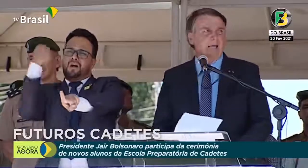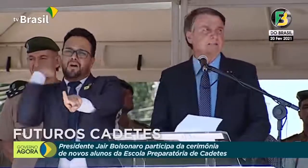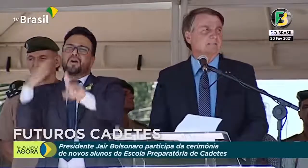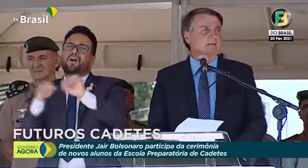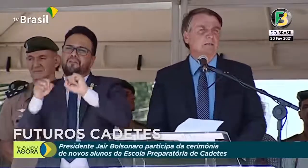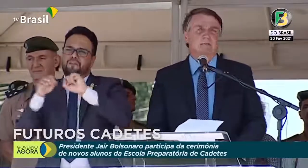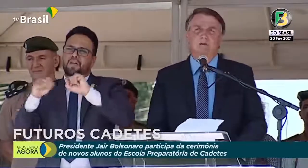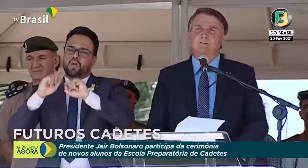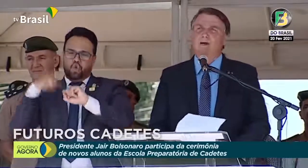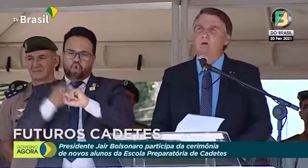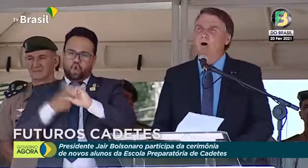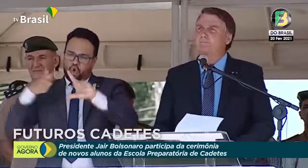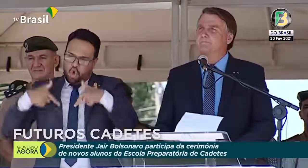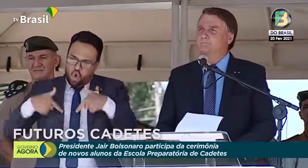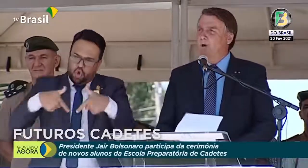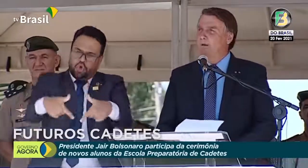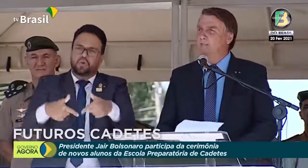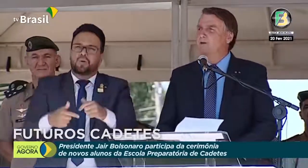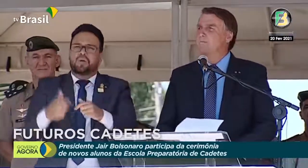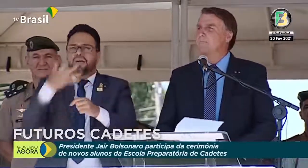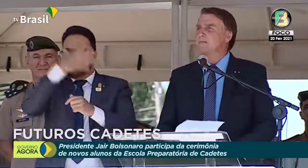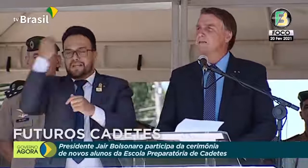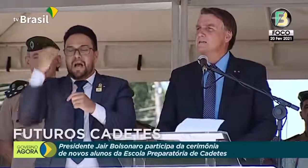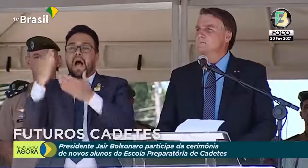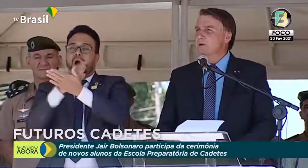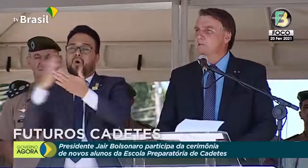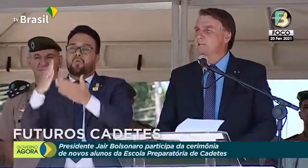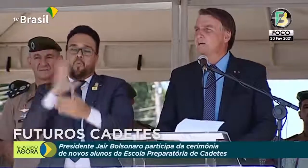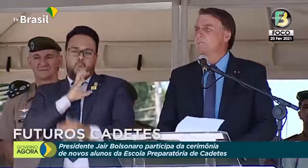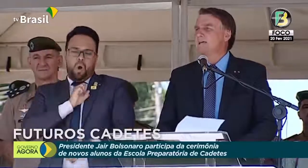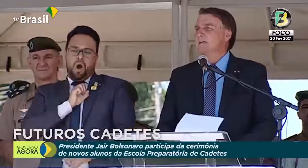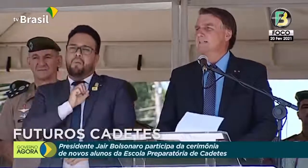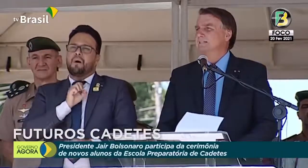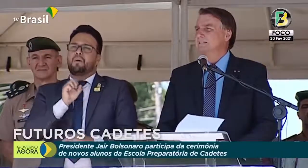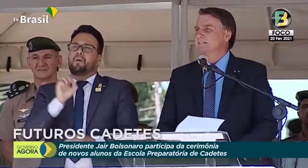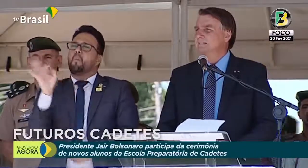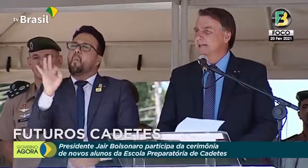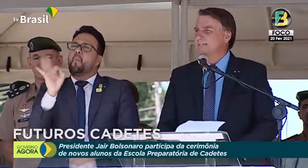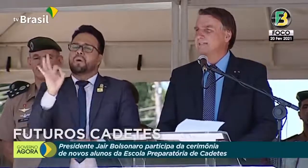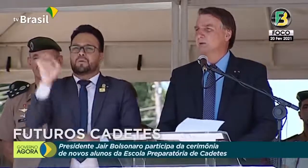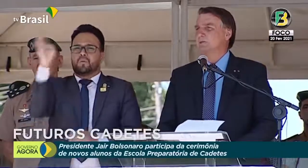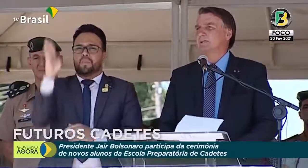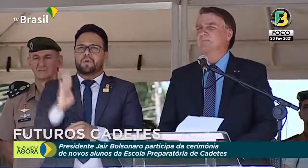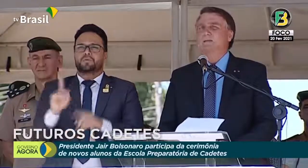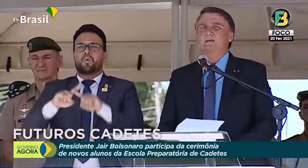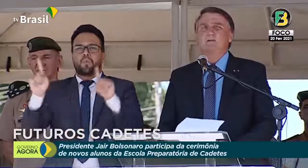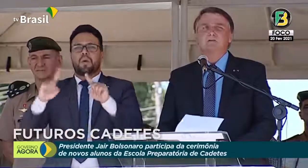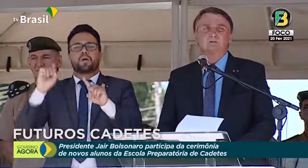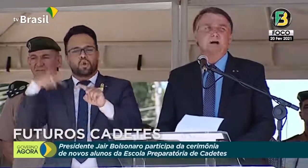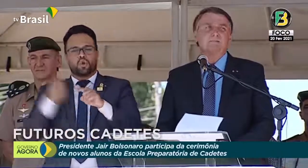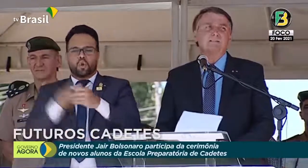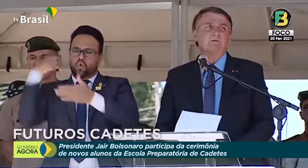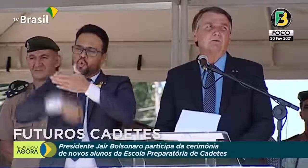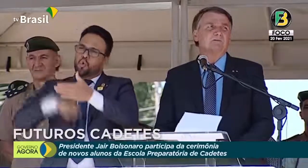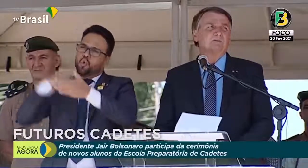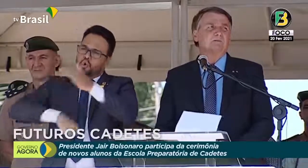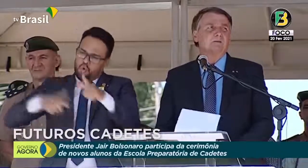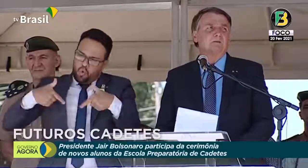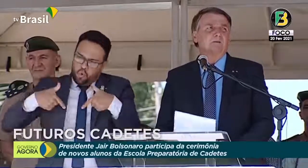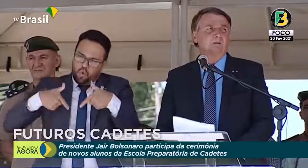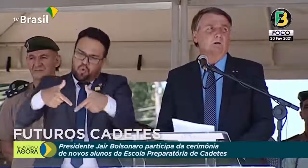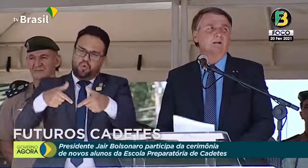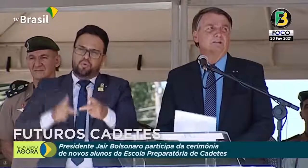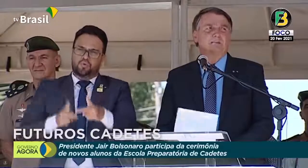Esquecer aqueles que não têm amor pelo Brasil e prosseguir nessa luta. Jovens